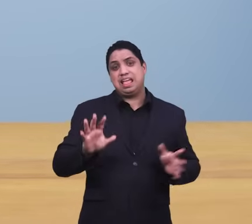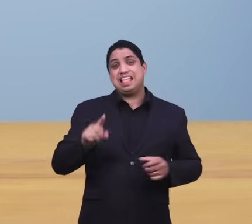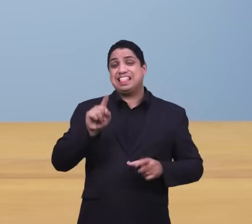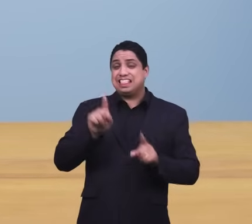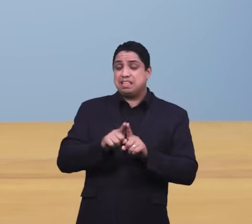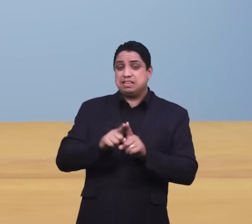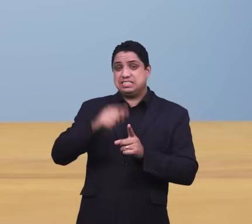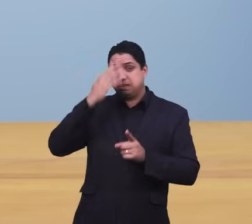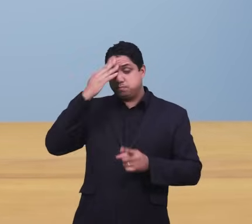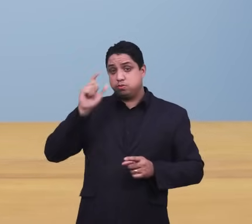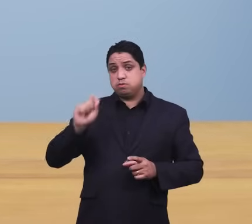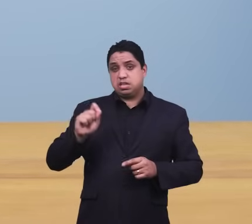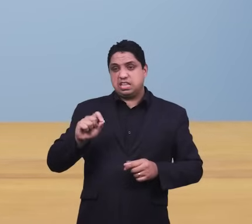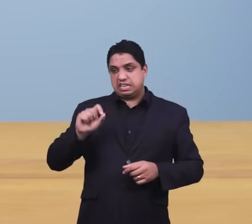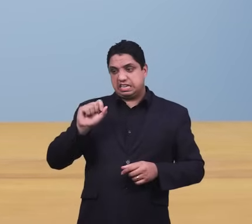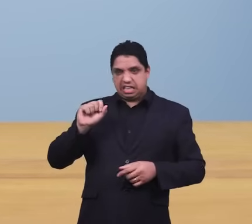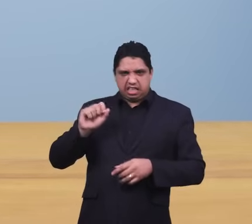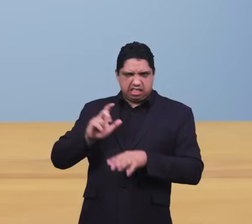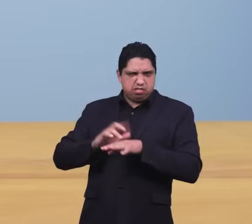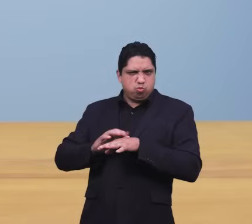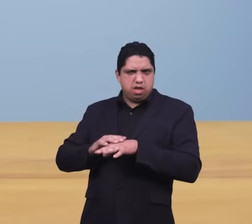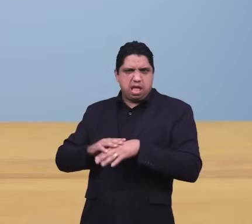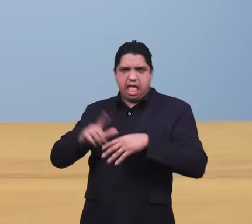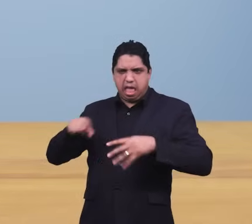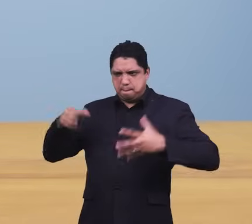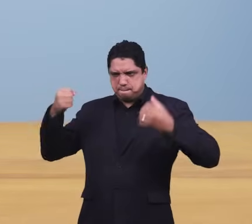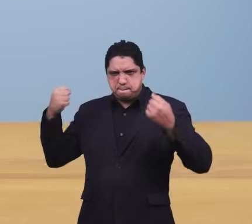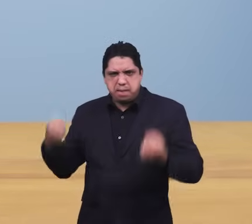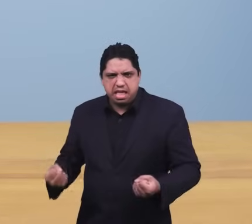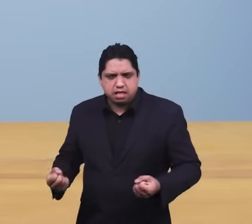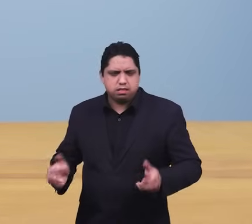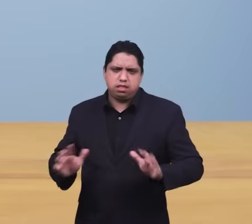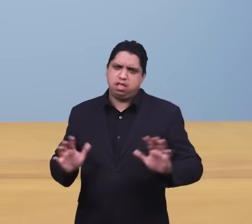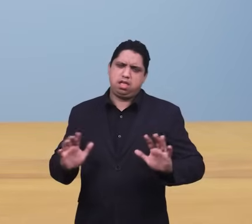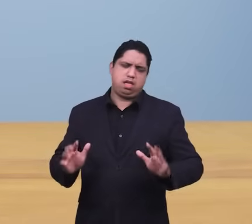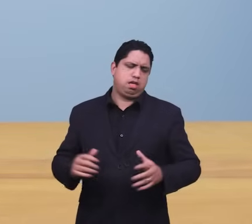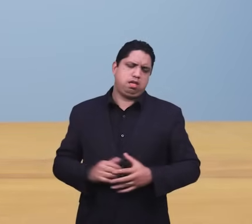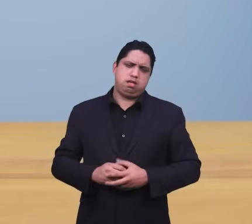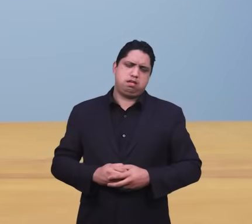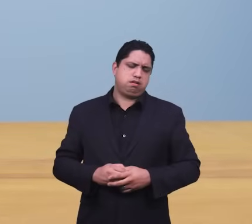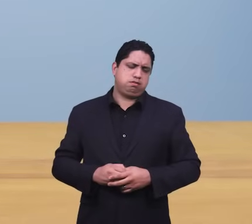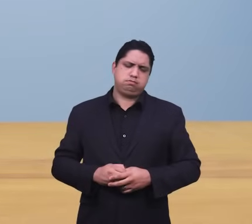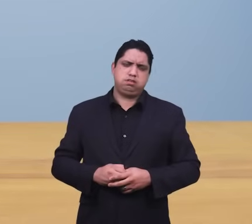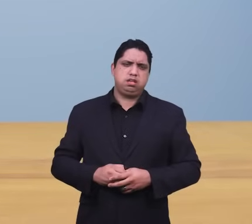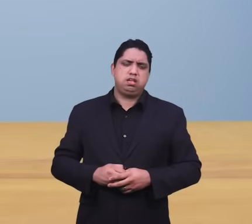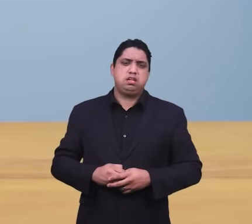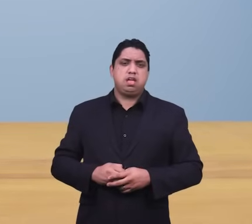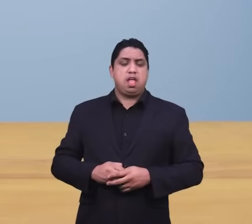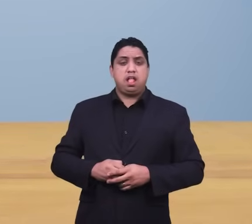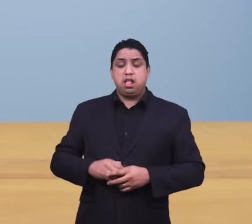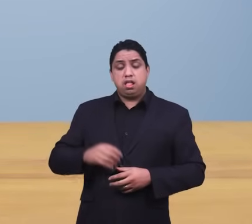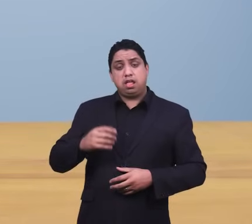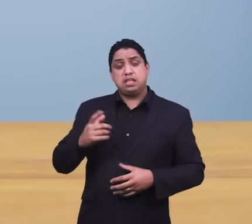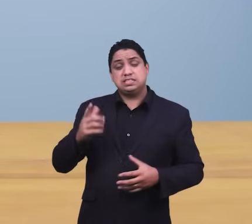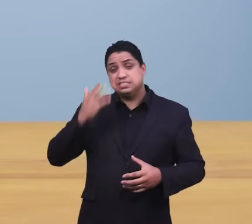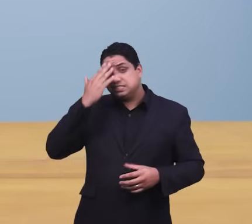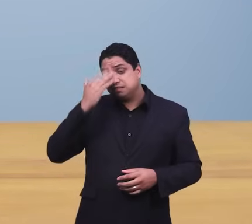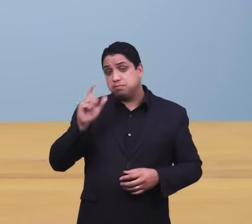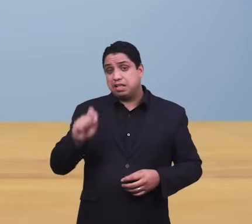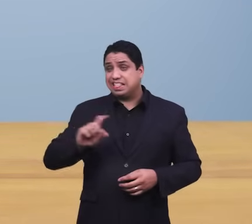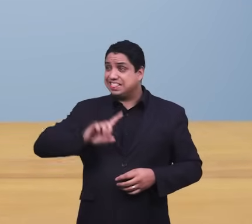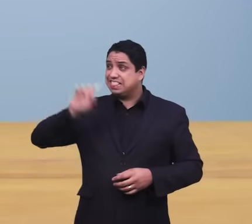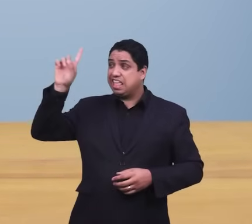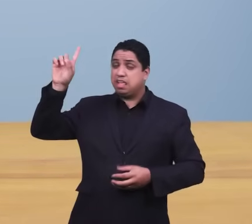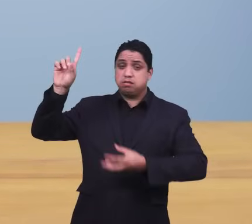da criança, do adulto, do jovem, do idoso, como um peso na família. Mas levar